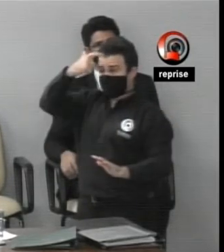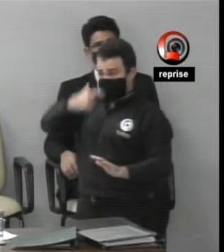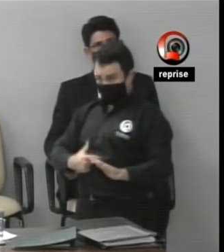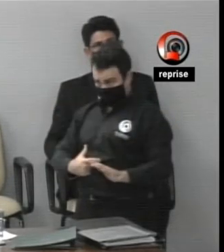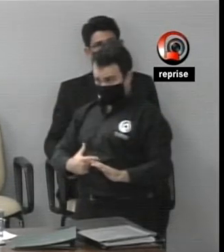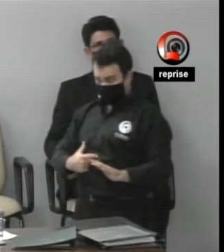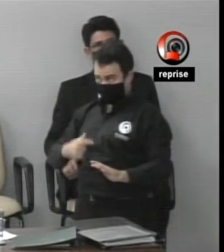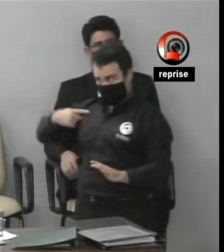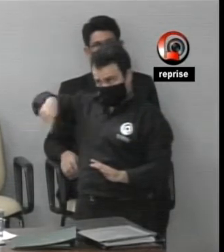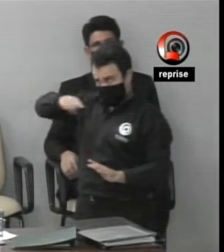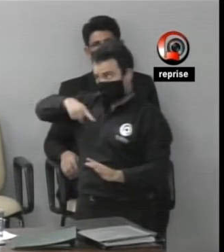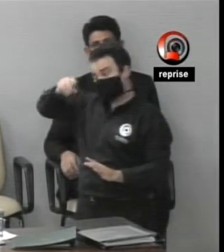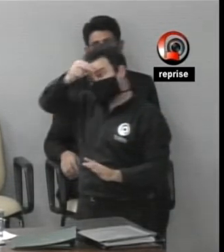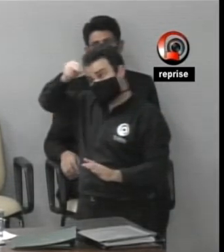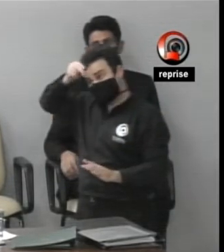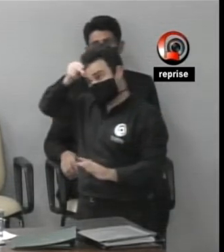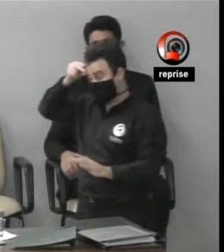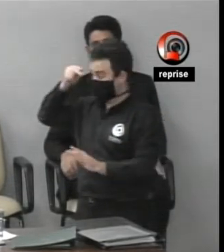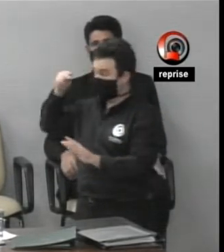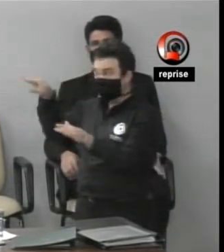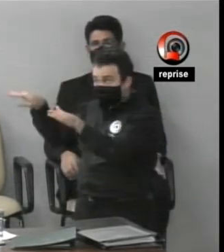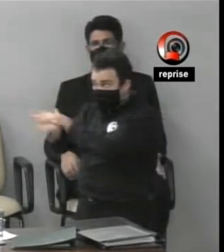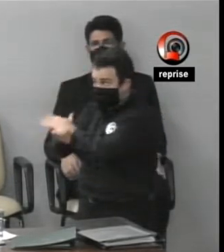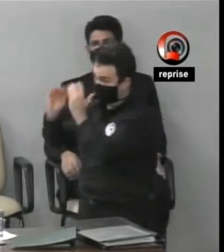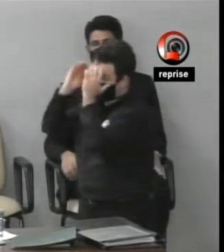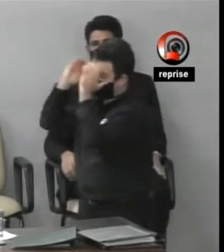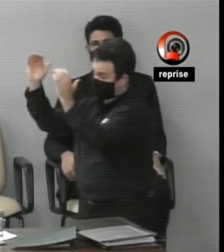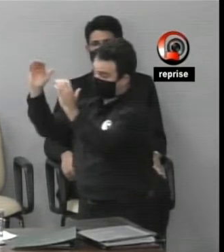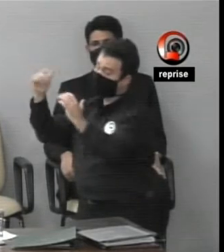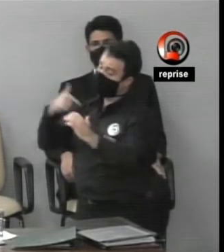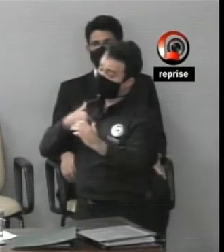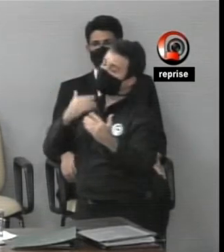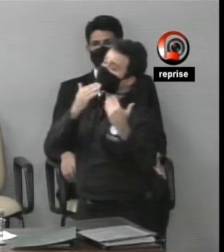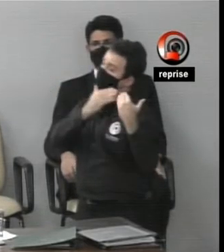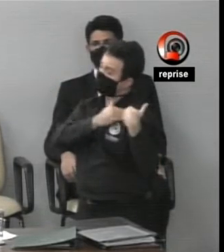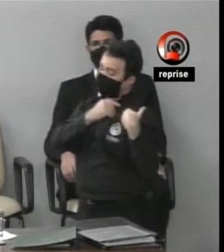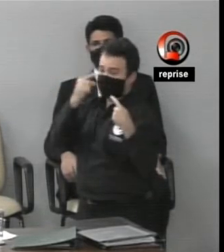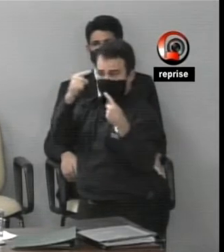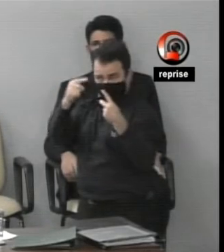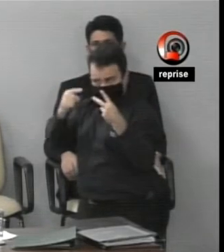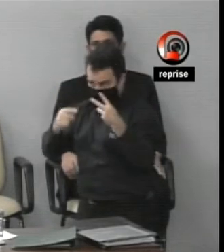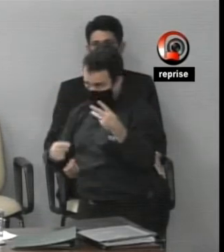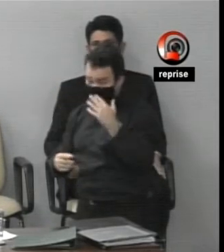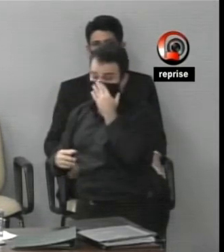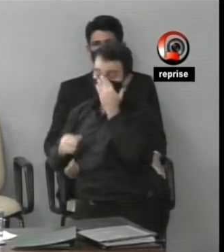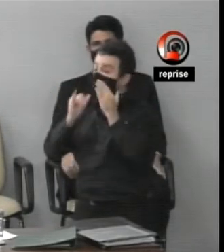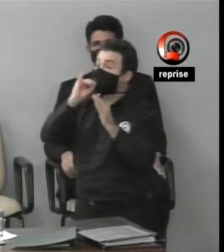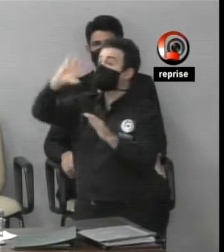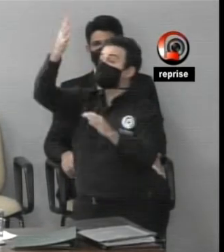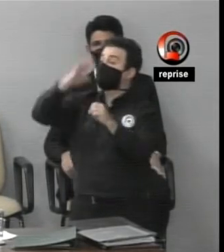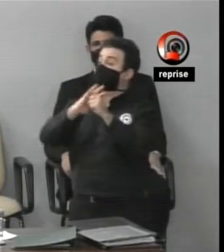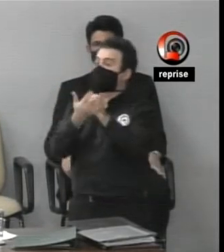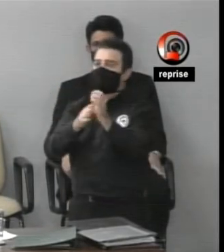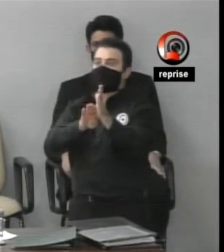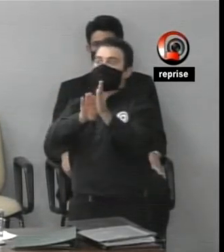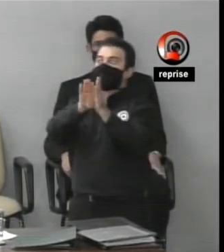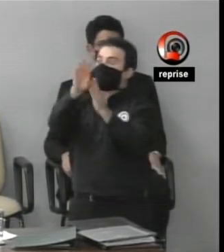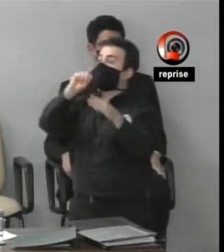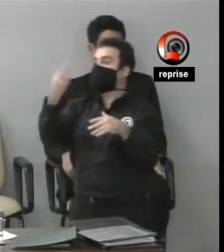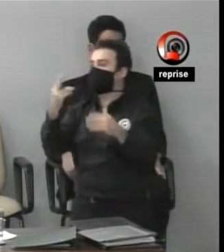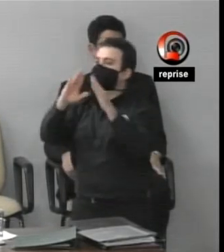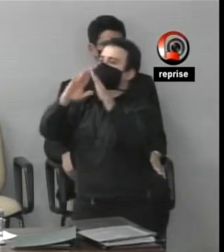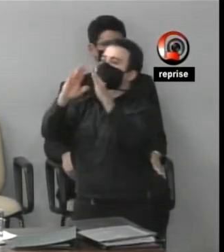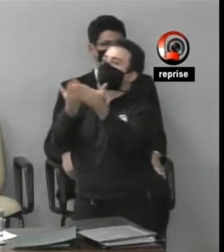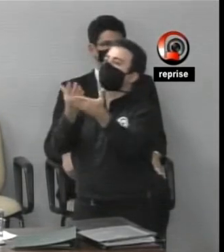responsabilidade. Principalmente se houver casos de Covid dentro da escola, situações